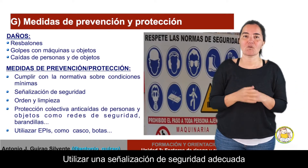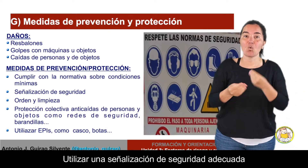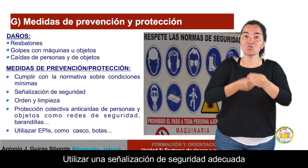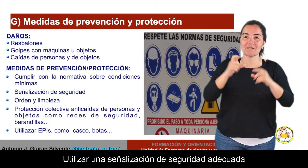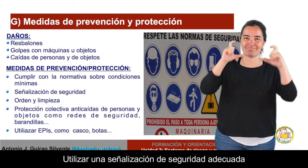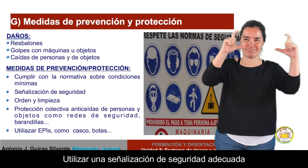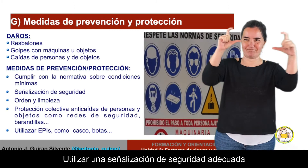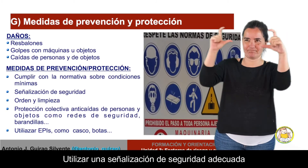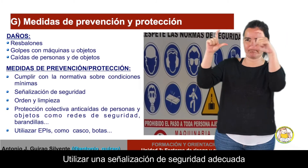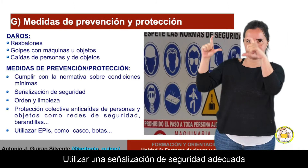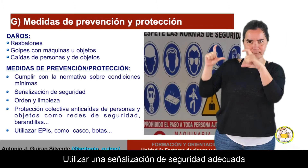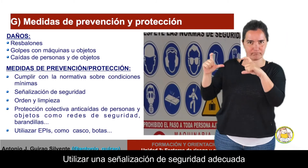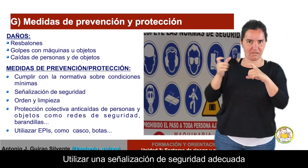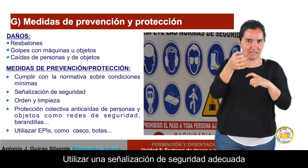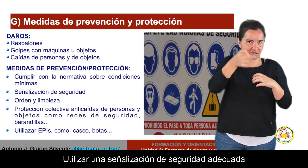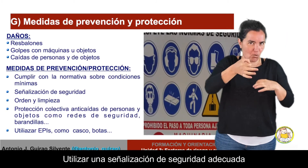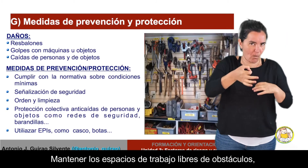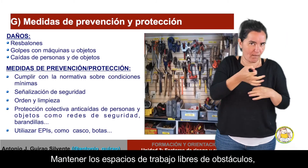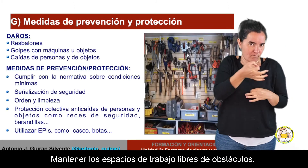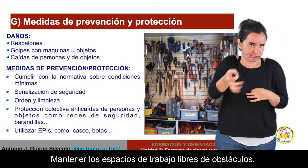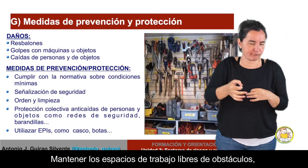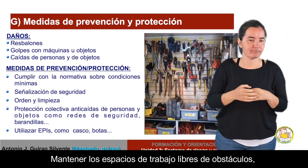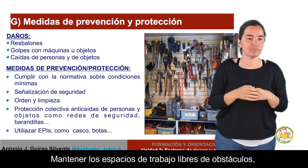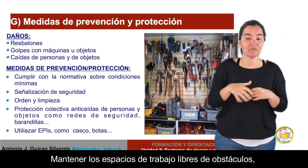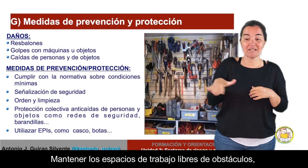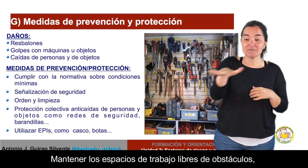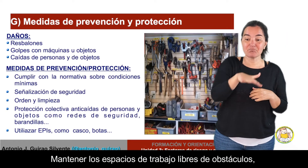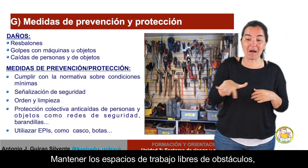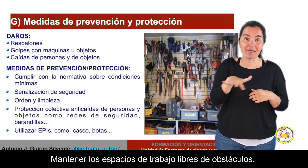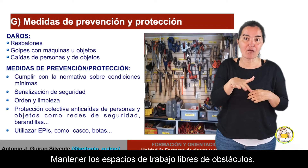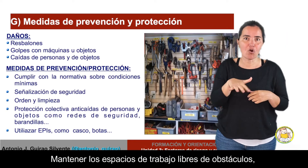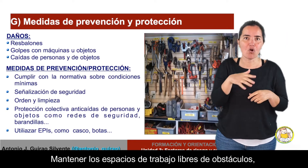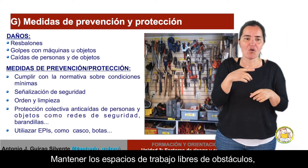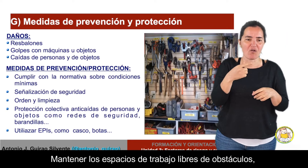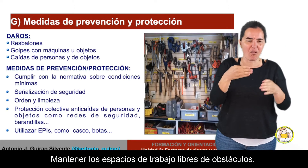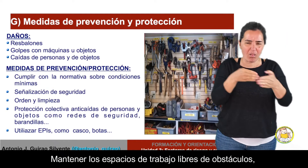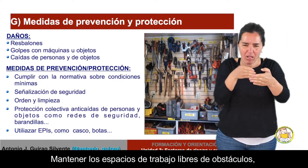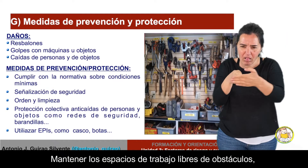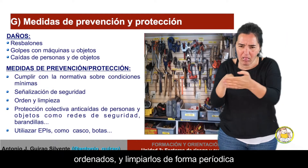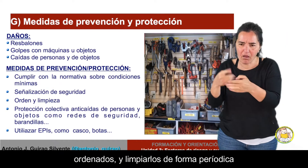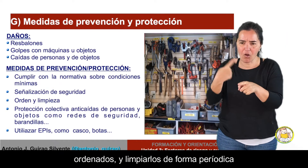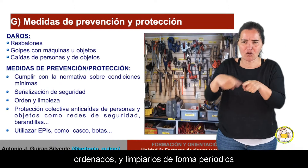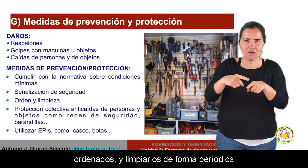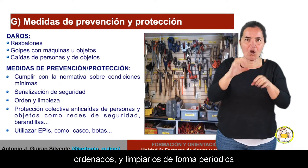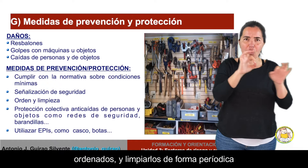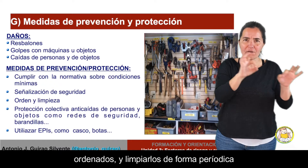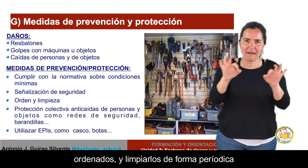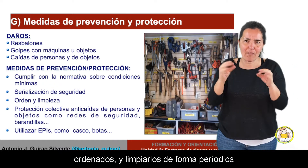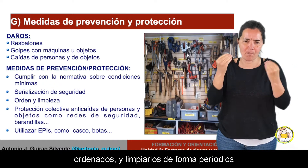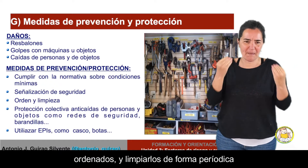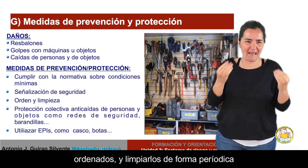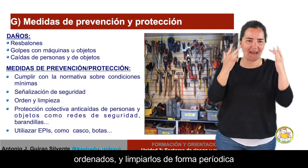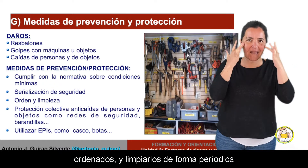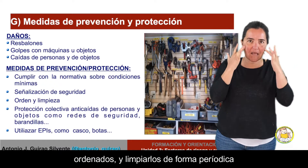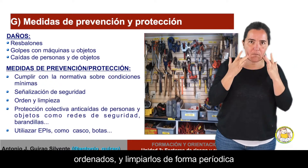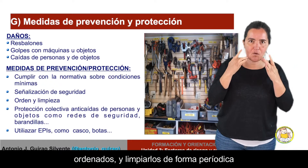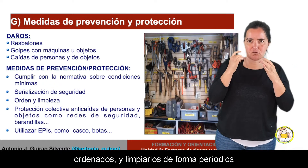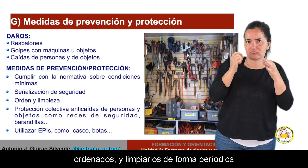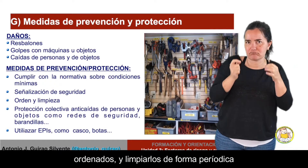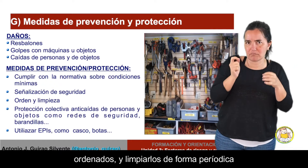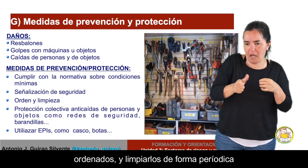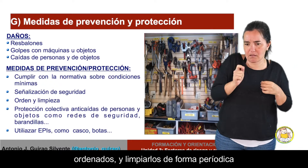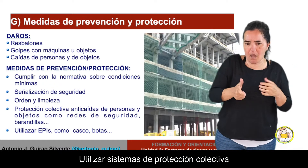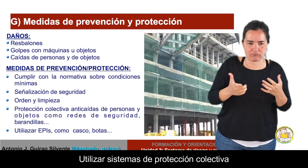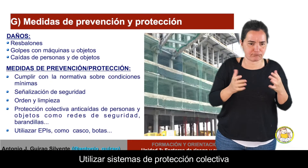una señalización de seguridad adecuada, mantener los espacios de trabajo libres de obstáculos, ordenados y limpiarlos de